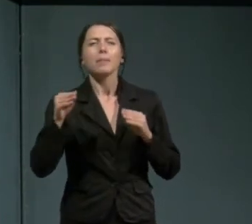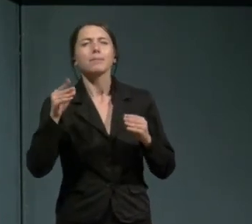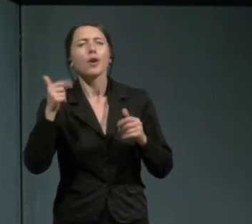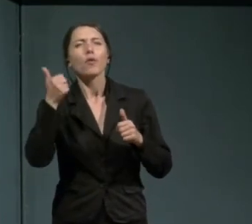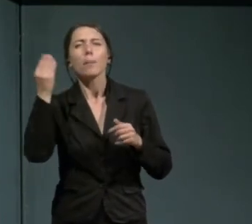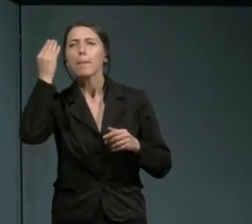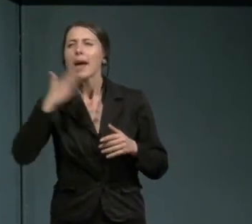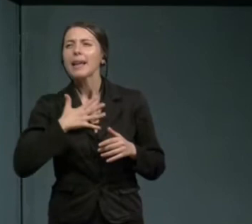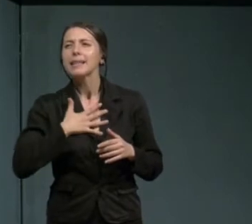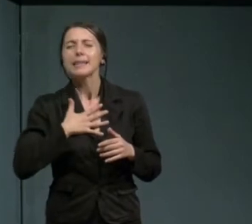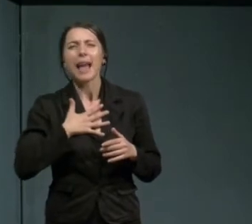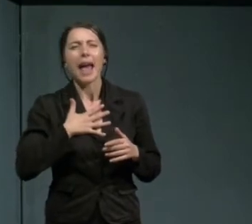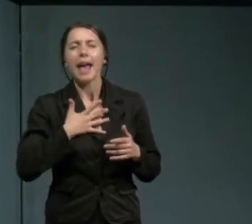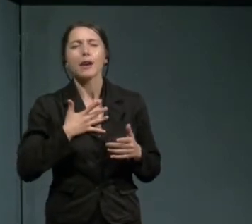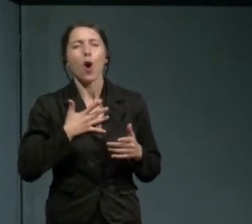cercato veramente